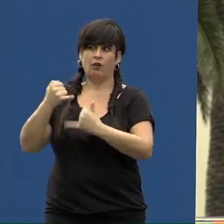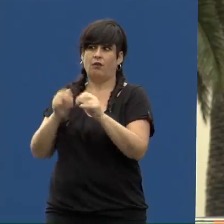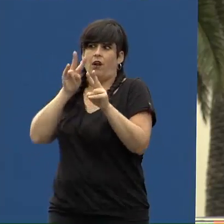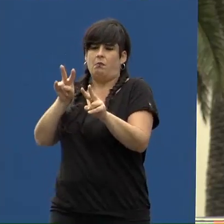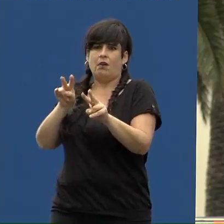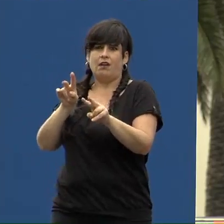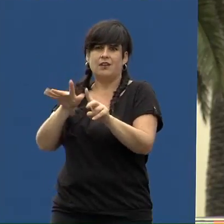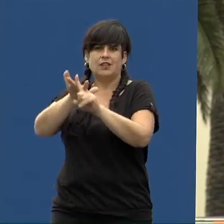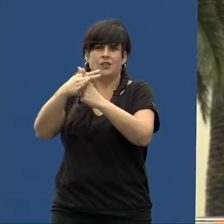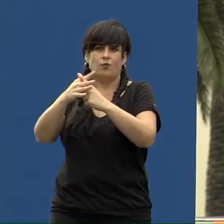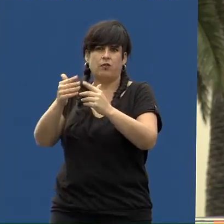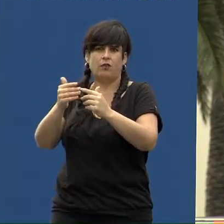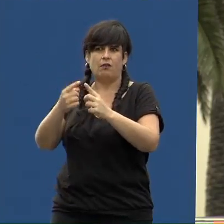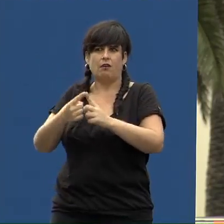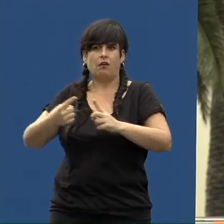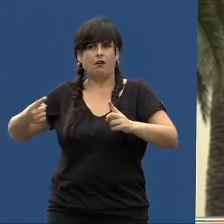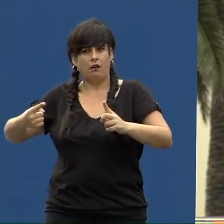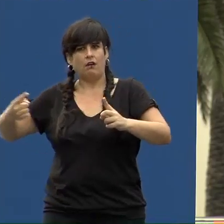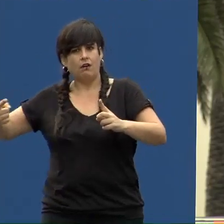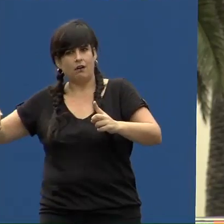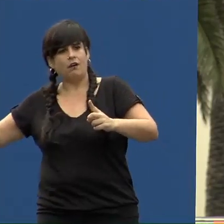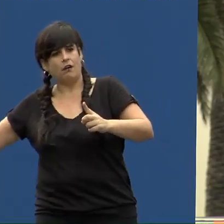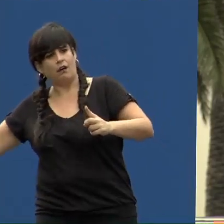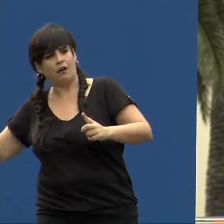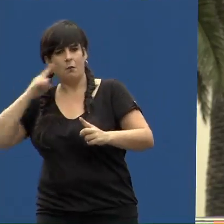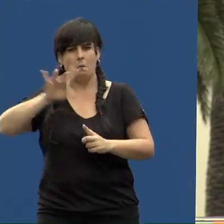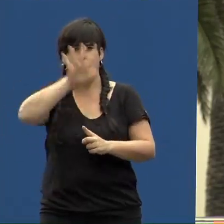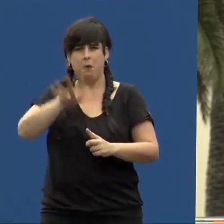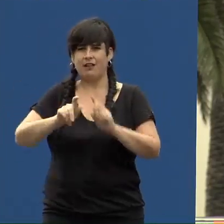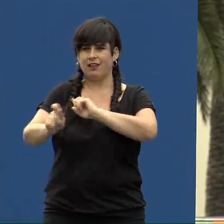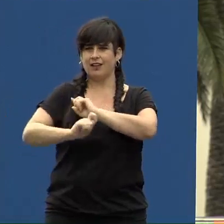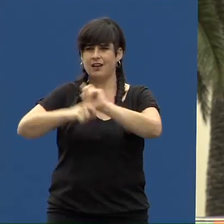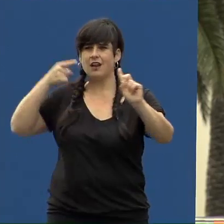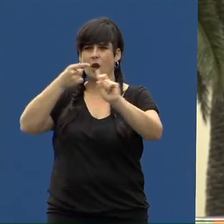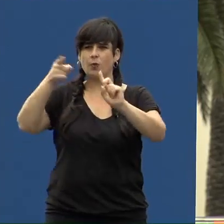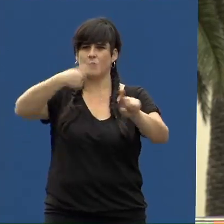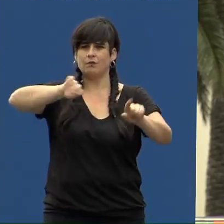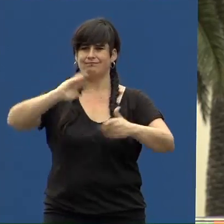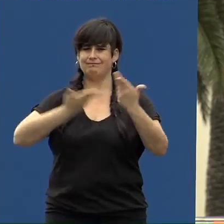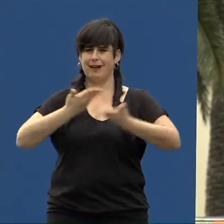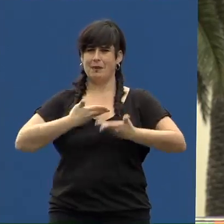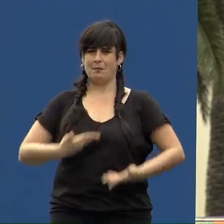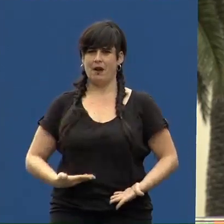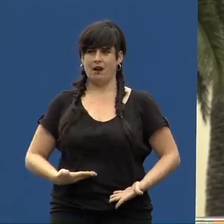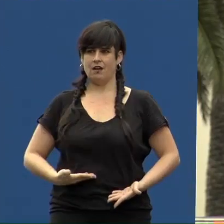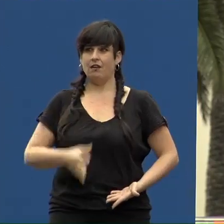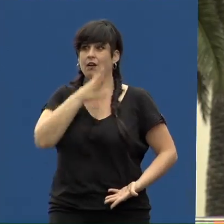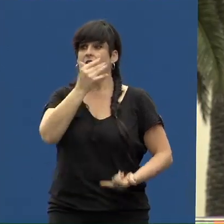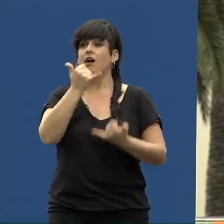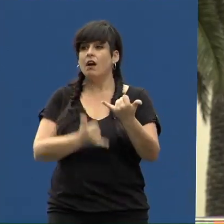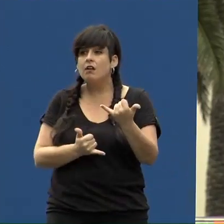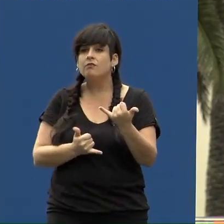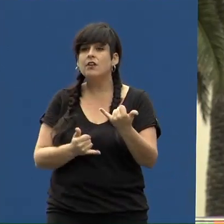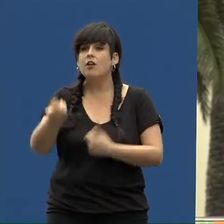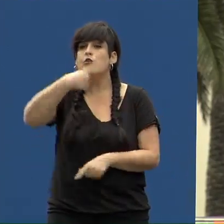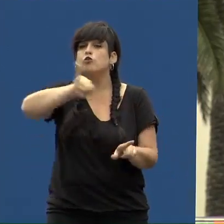dilate y en realidad parece una estrategia de desgaste, ¿no? Porque tenemos que preguntarnos siempre, ¿a quién le interesa que